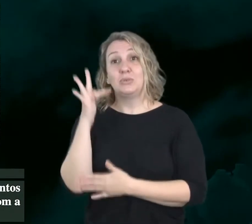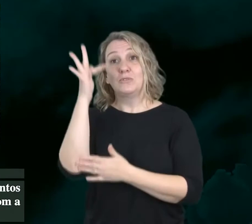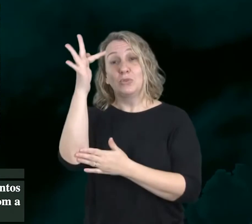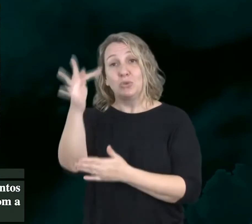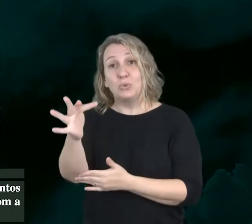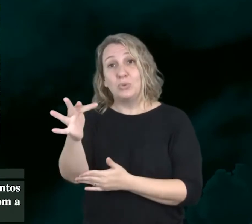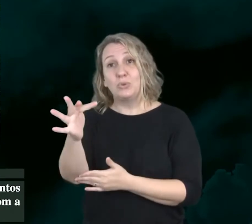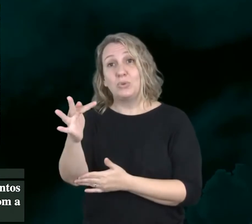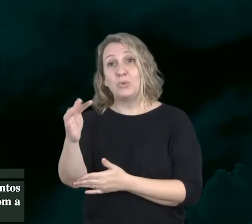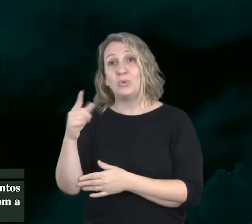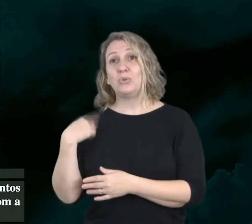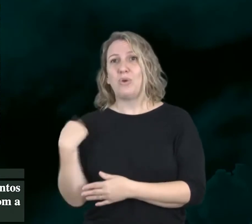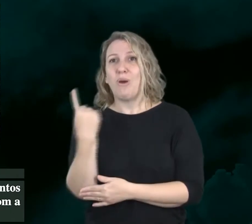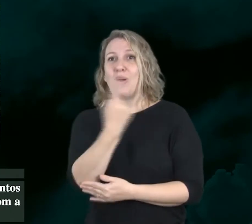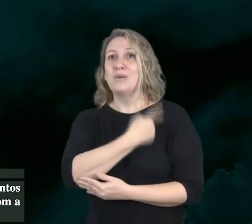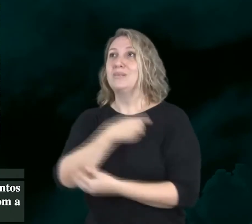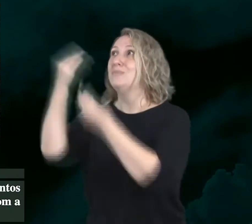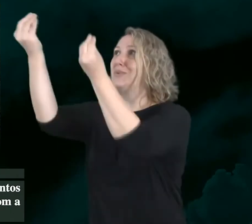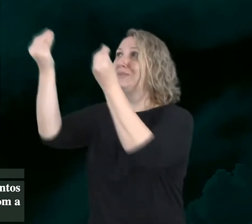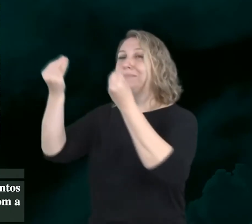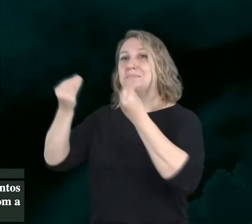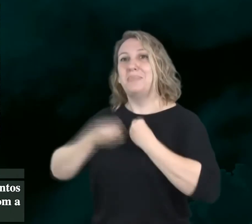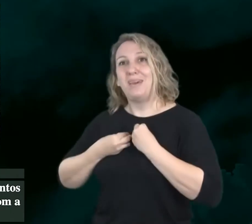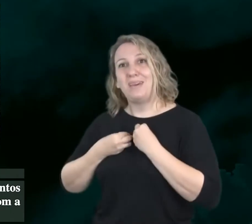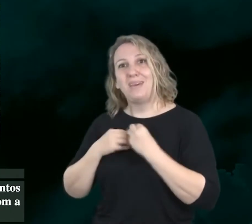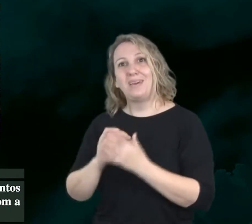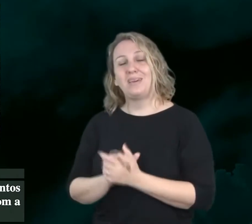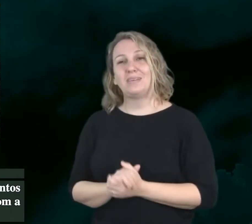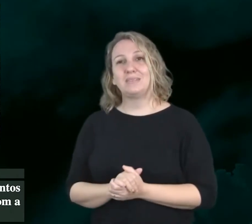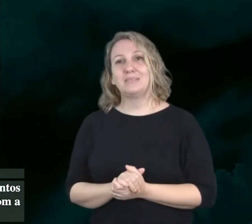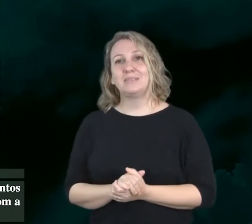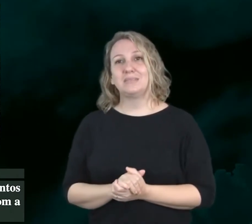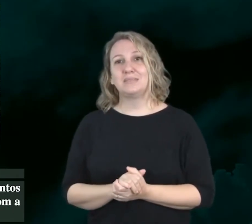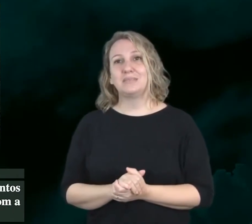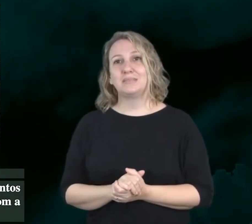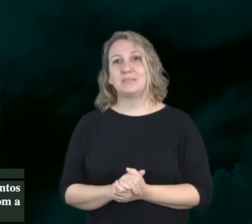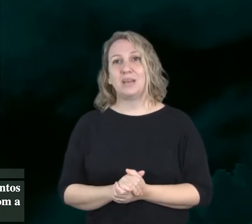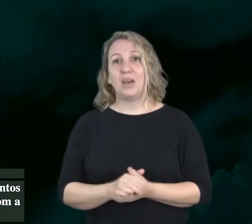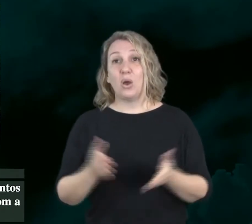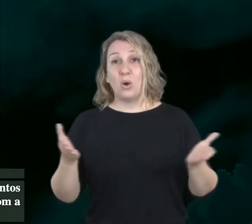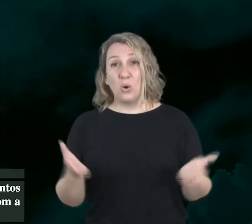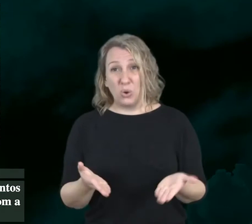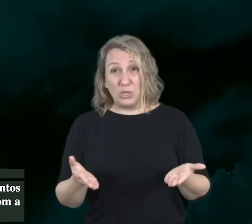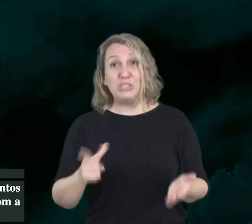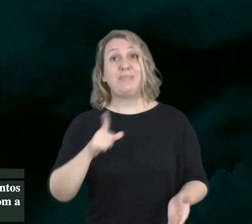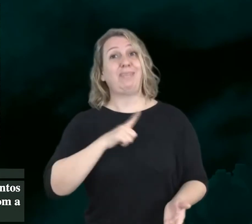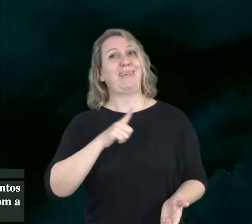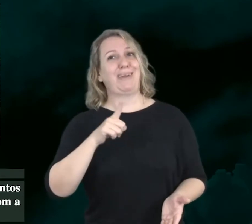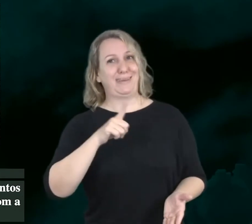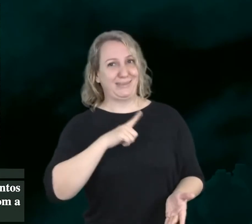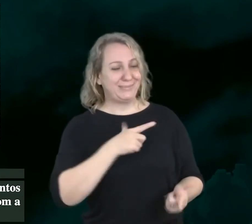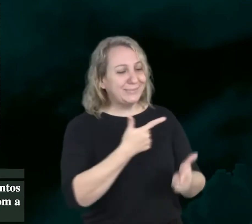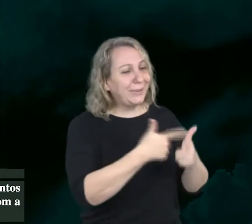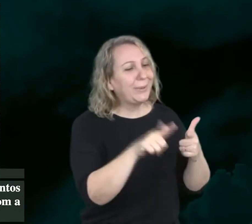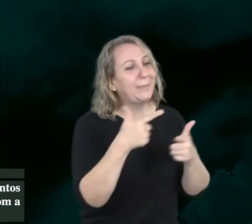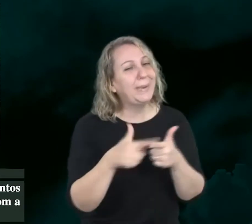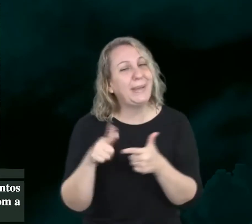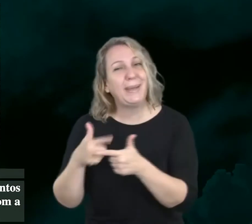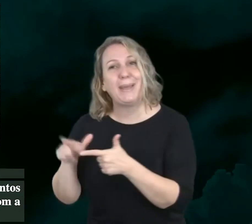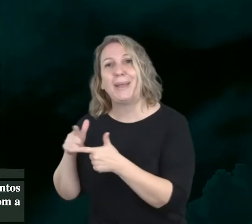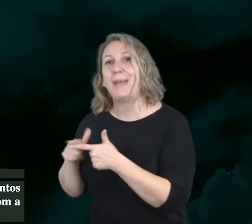sofri parecia grande coisa, mas não vale nada perto disso aqui, perto do que eu estou vendo, a glória de Deus. Muito bem, eu não